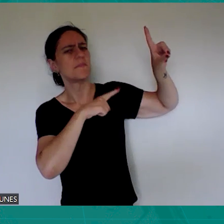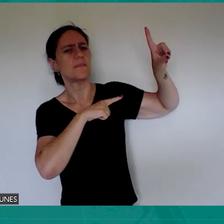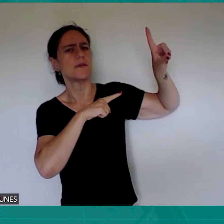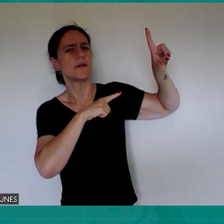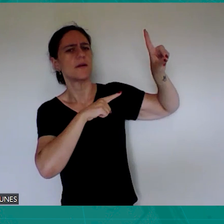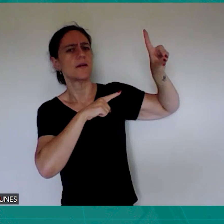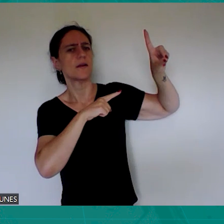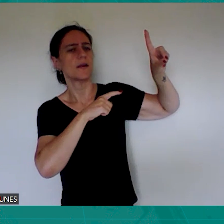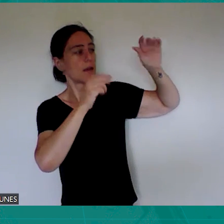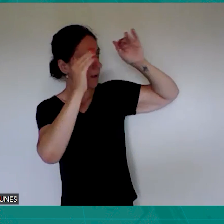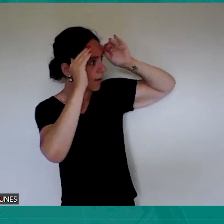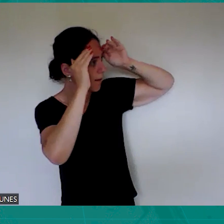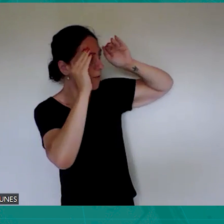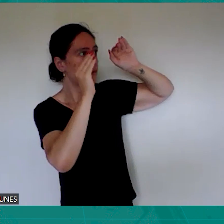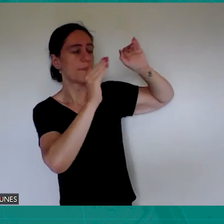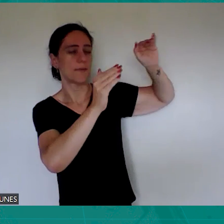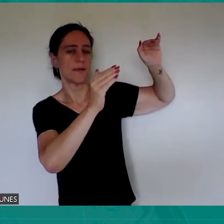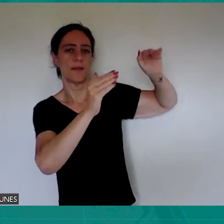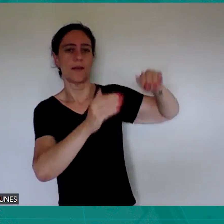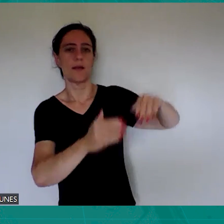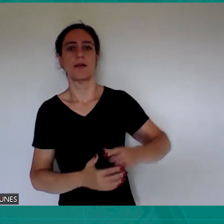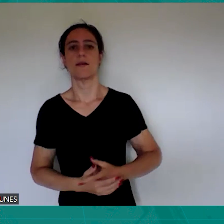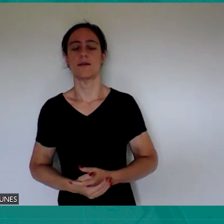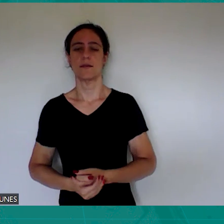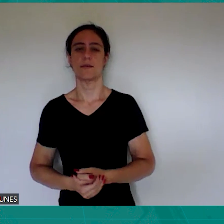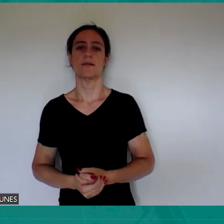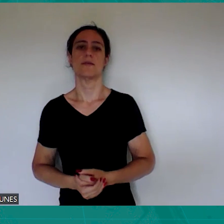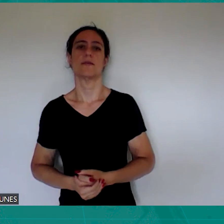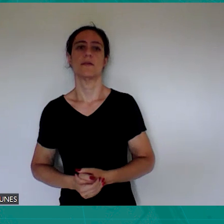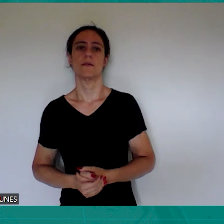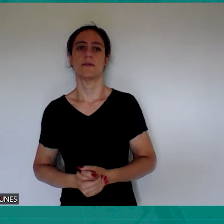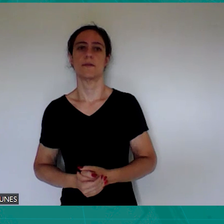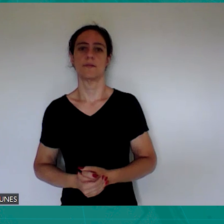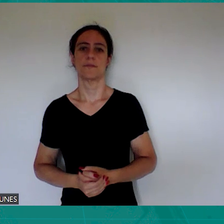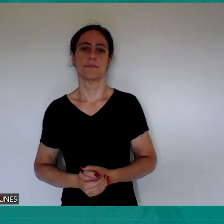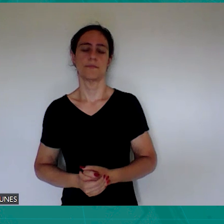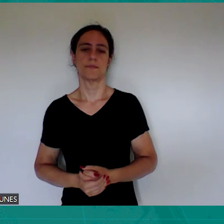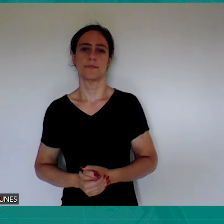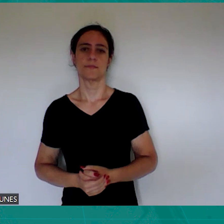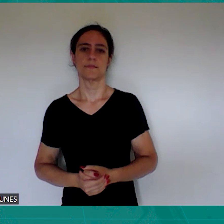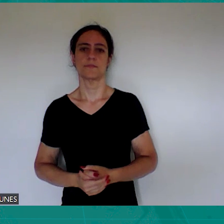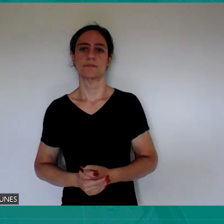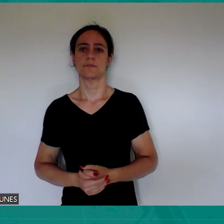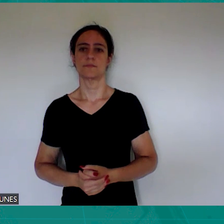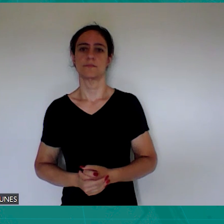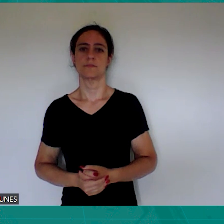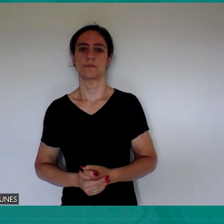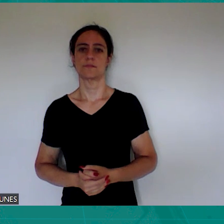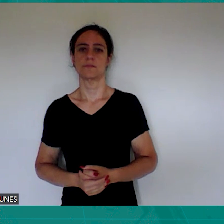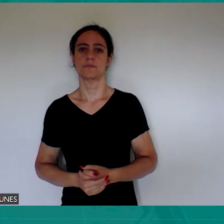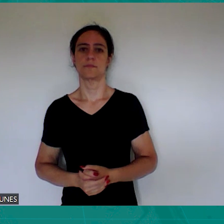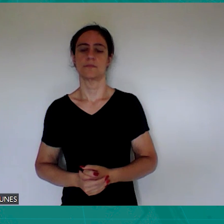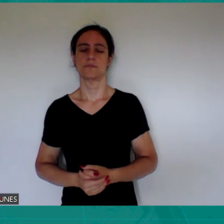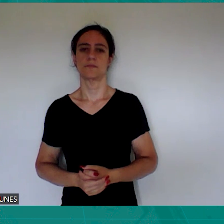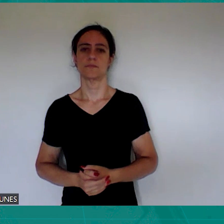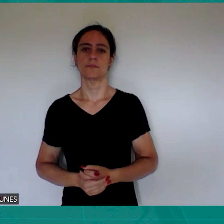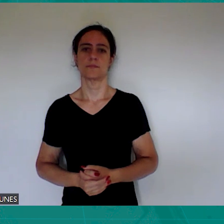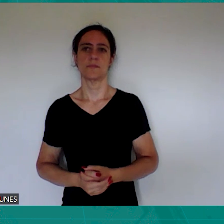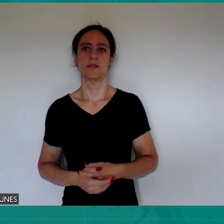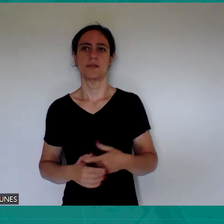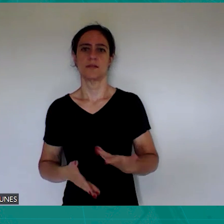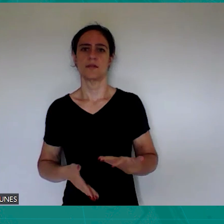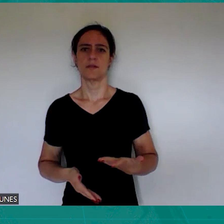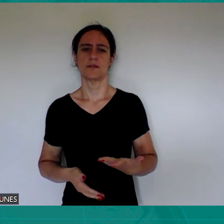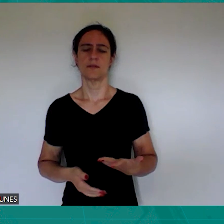a sua palavra. O Senhor tem fielmente nos dado a sua palavra. Mas se você pega essa palavra e torna uma